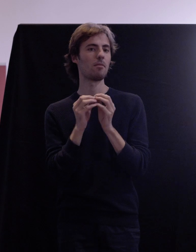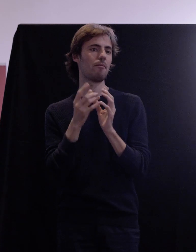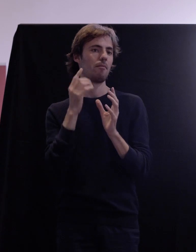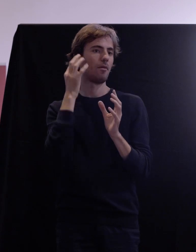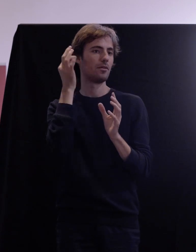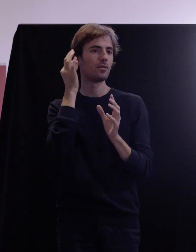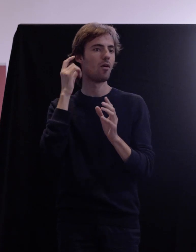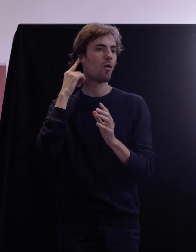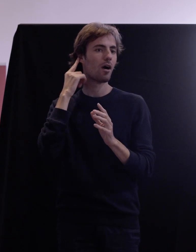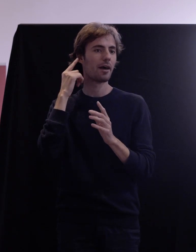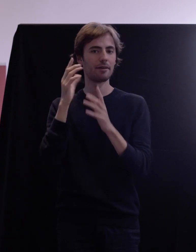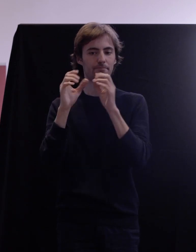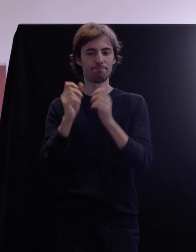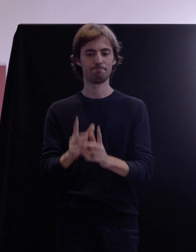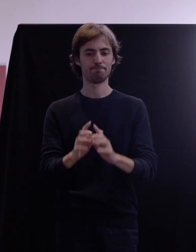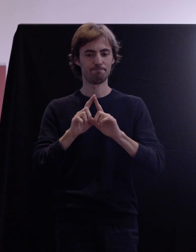L'oreille, elle se décompose en trois